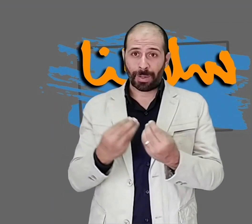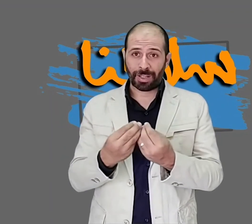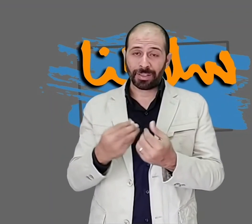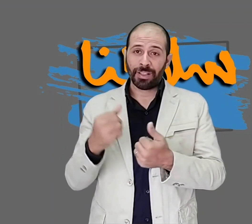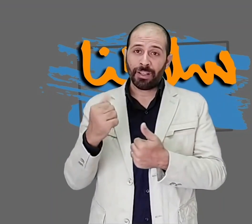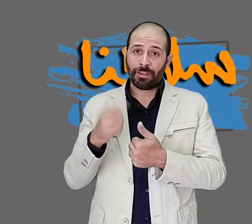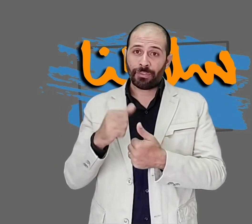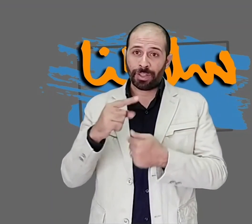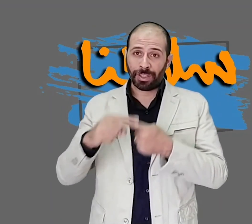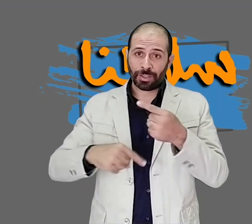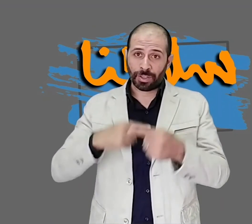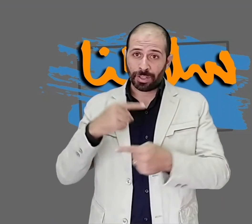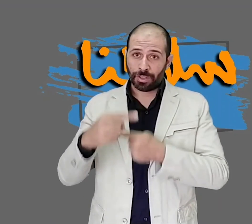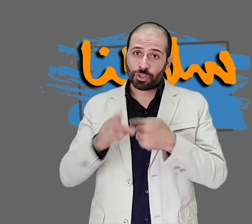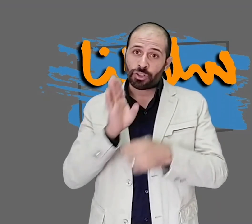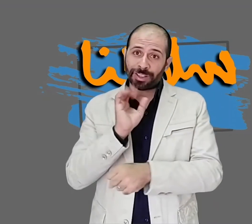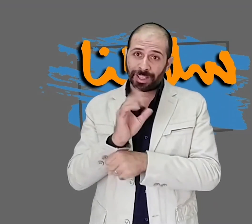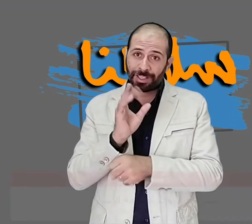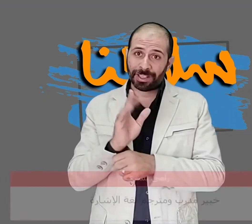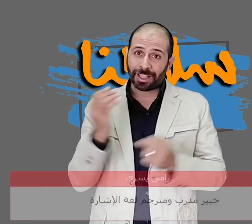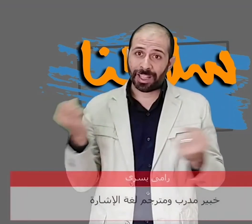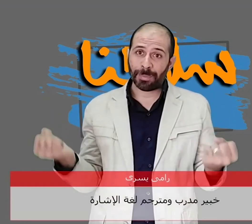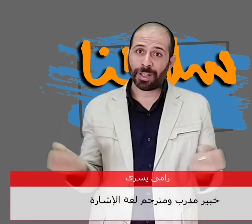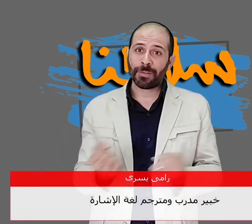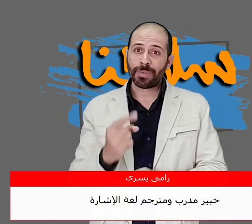بعض في اشارات تانية هنتعلمها